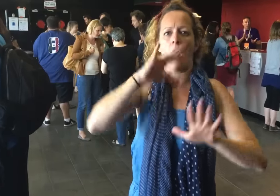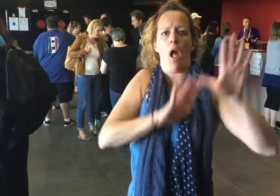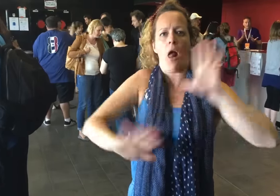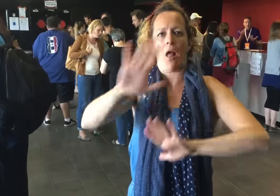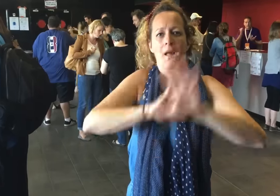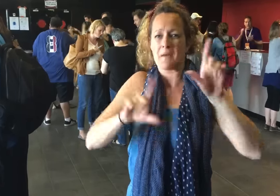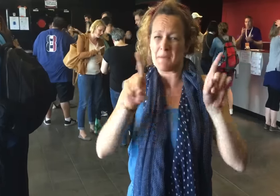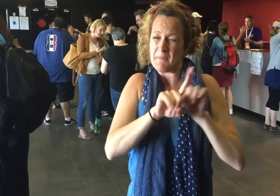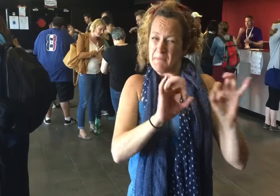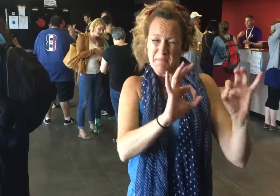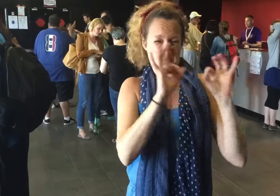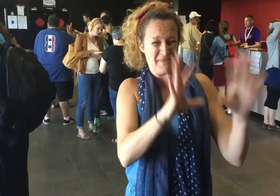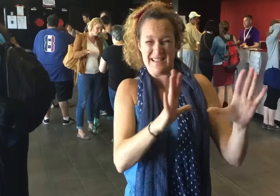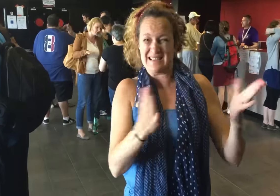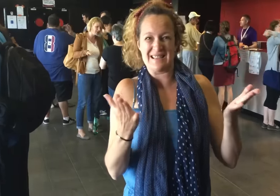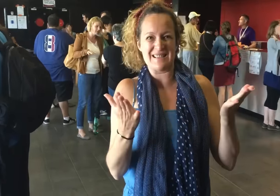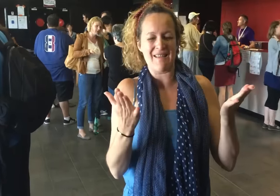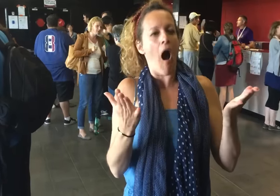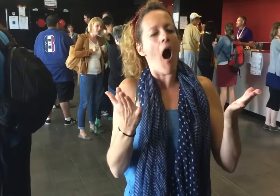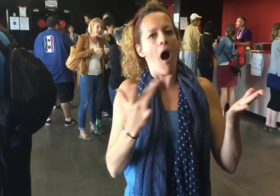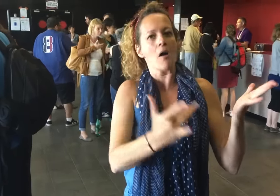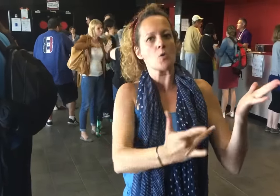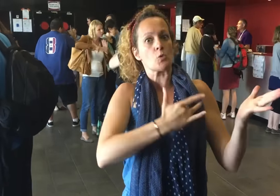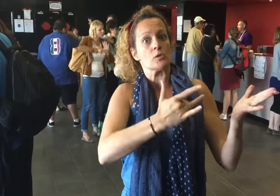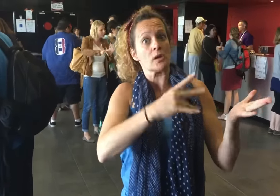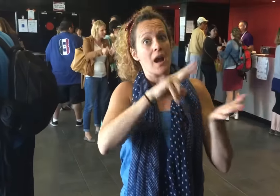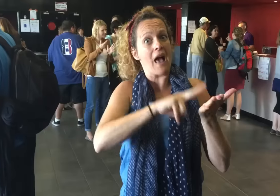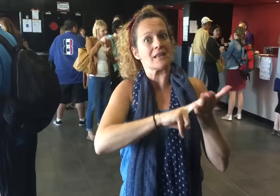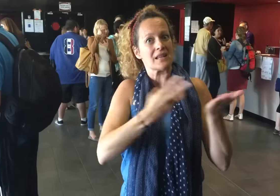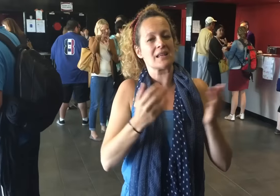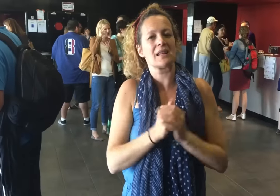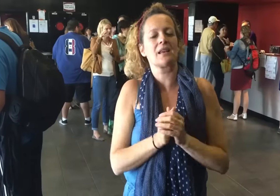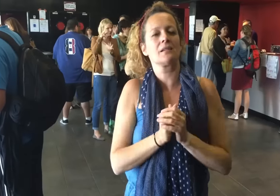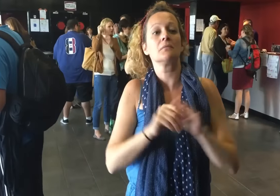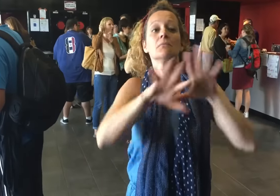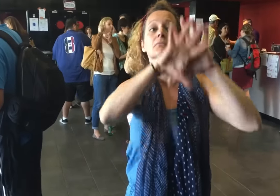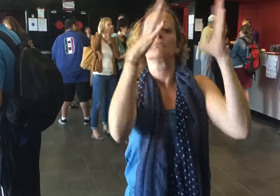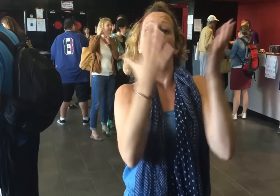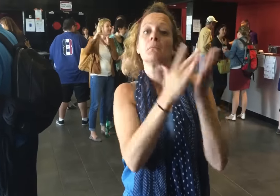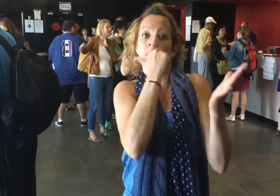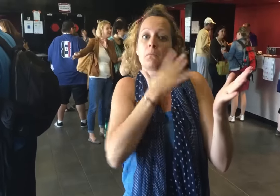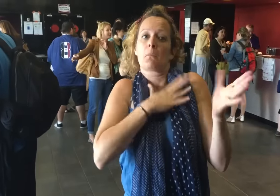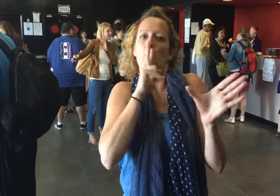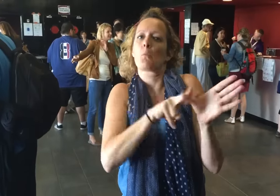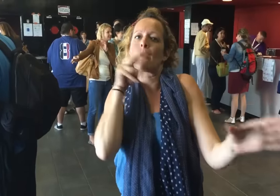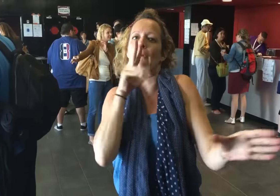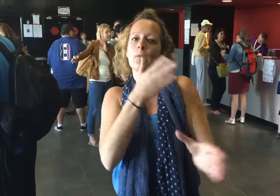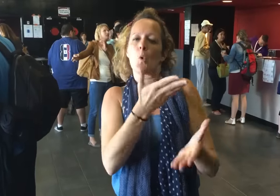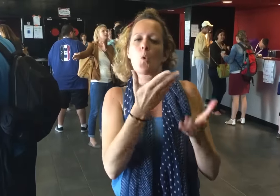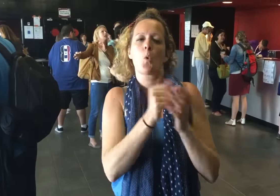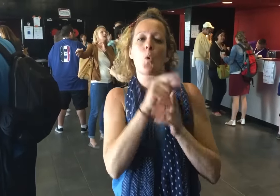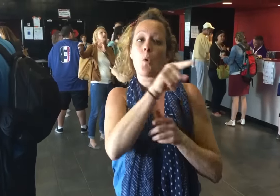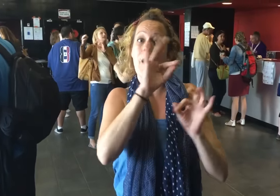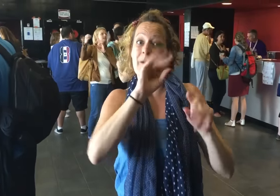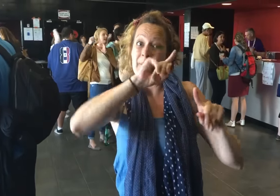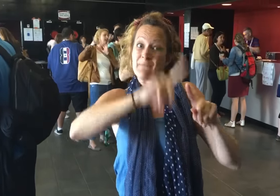l'ORL qui vraiment ressemble à ce qu'on peut trouver dans la réalité, c'est-à-dire quelqu'un qui nous met dans le flou. Et c'était très bien joué. En ce qui me concerne,